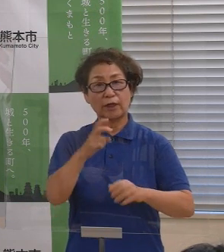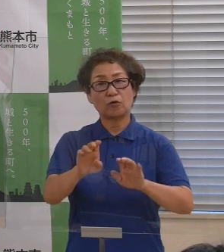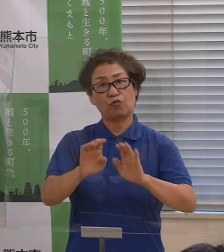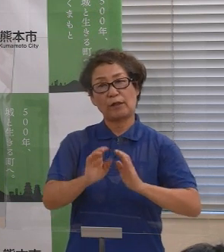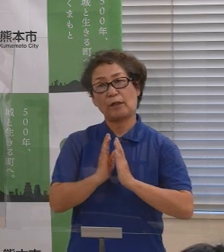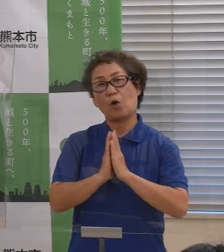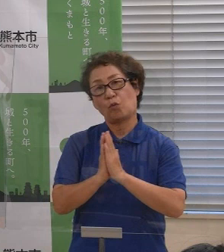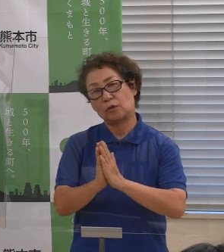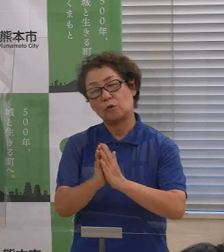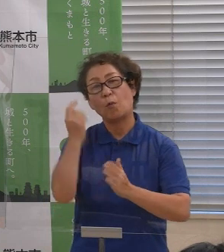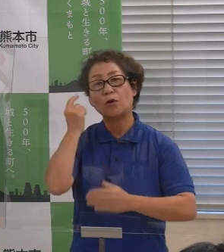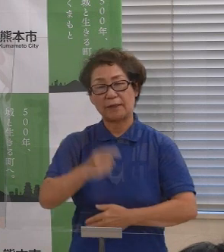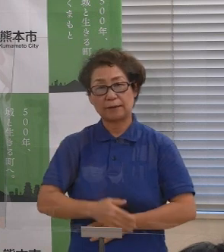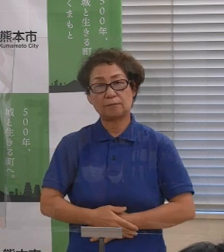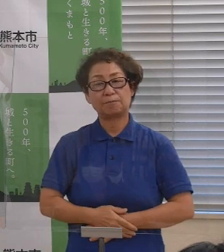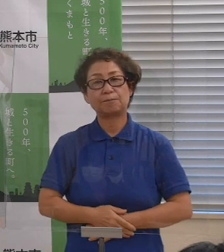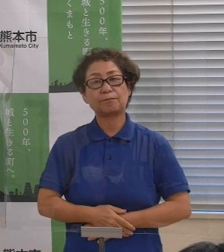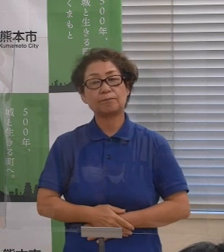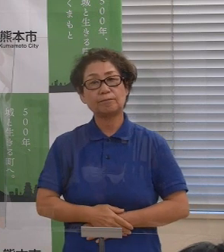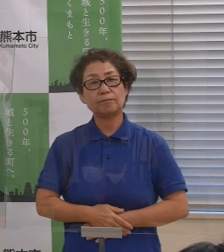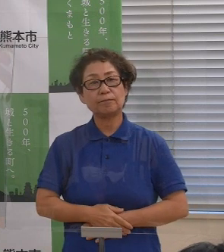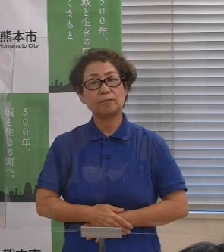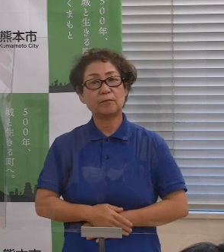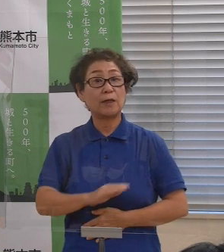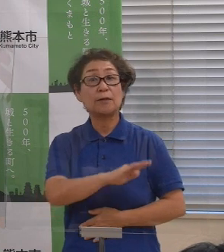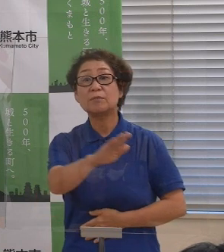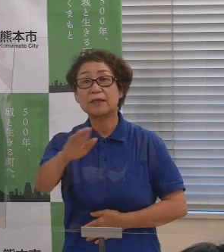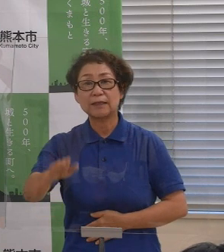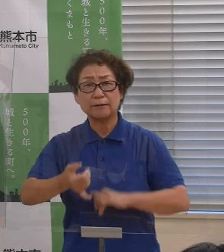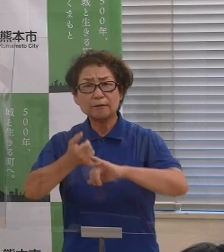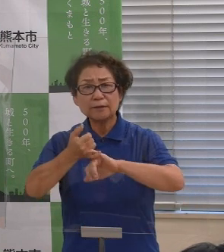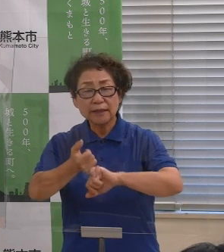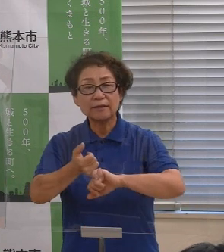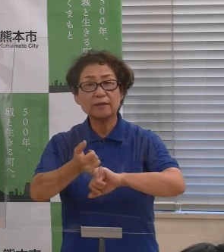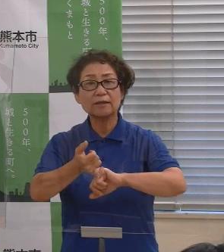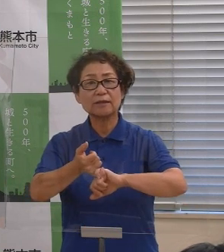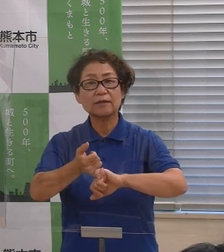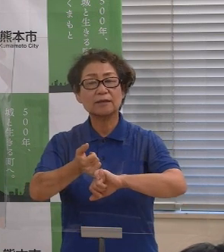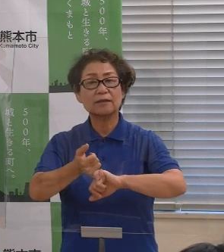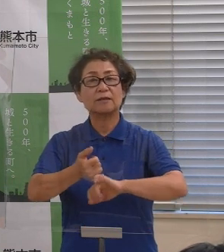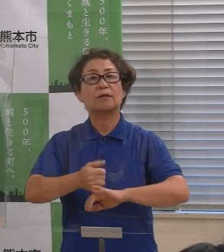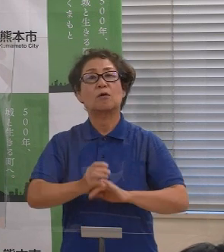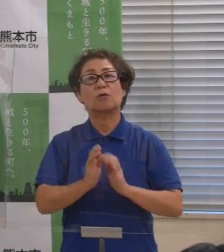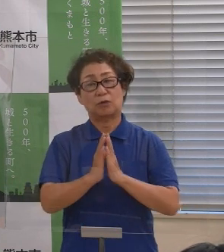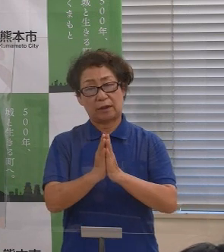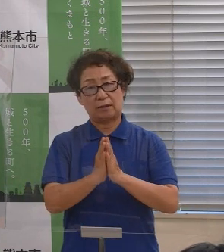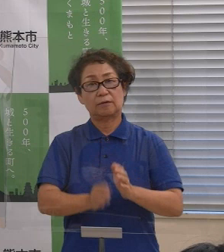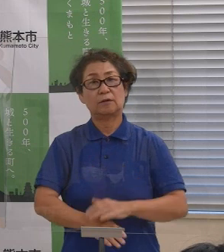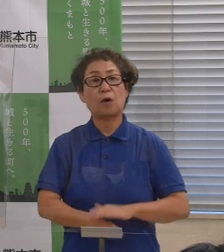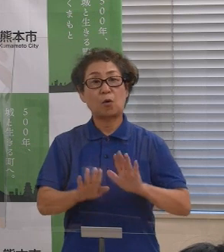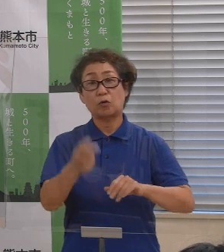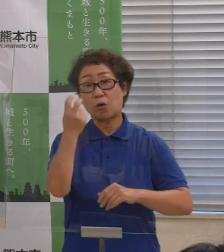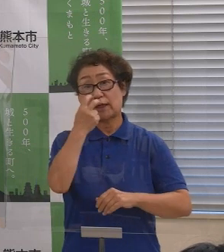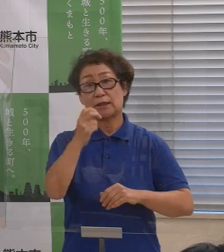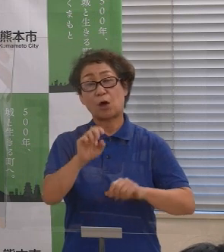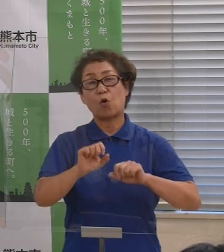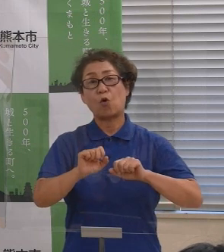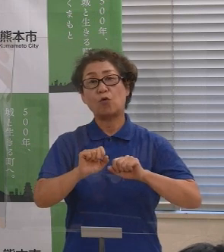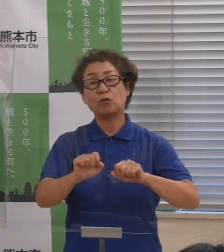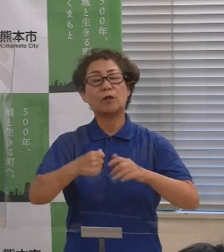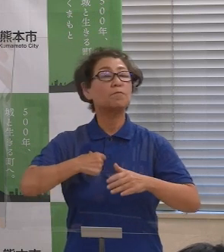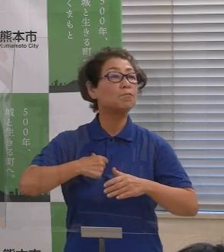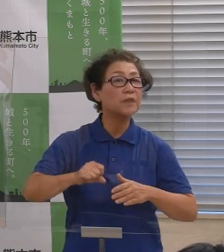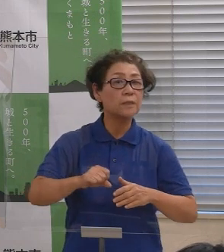けていただきたいと思います。それで皆さんにですね、ぜひやはりこの検査を受け